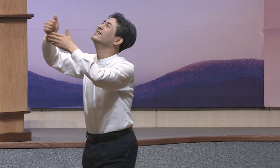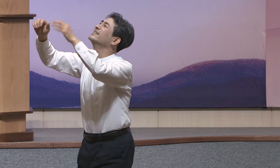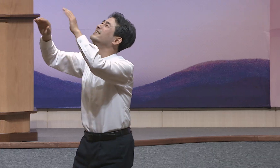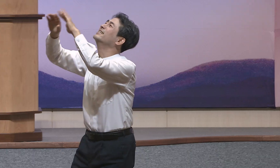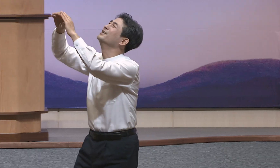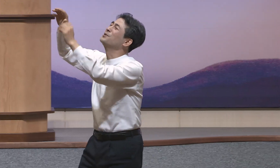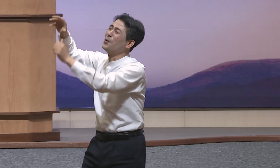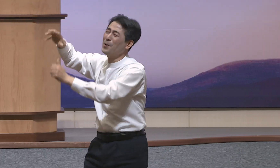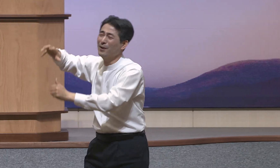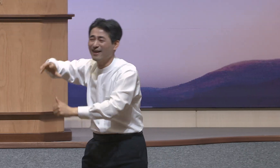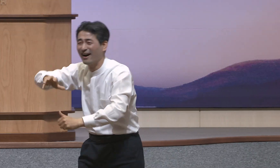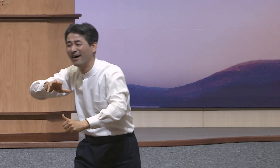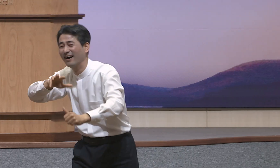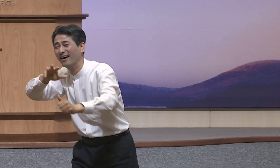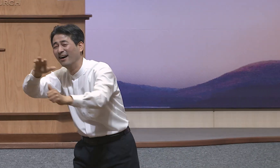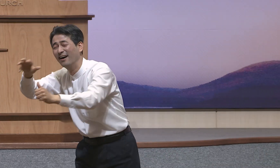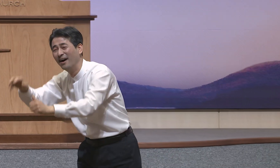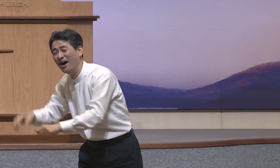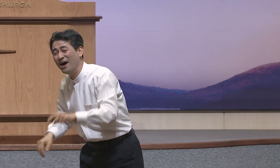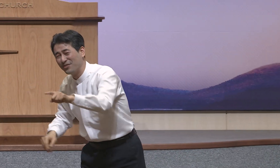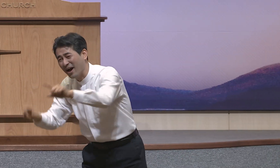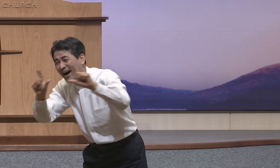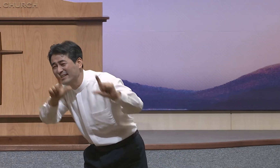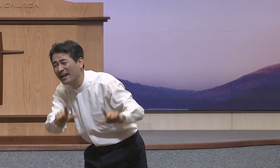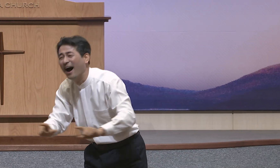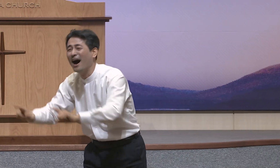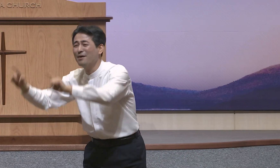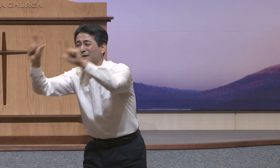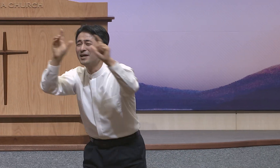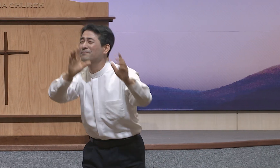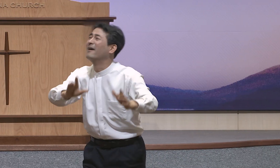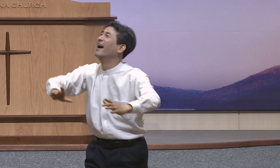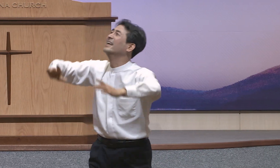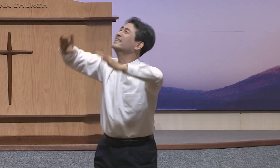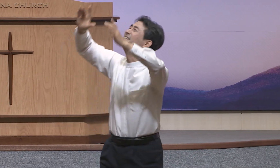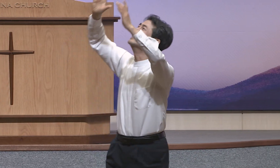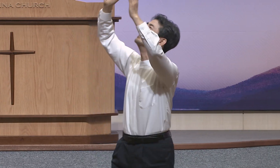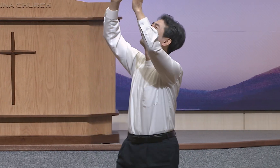그 손에 너의 삶을 맡긴다.